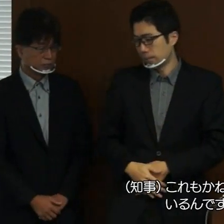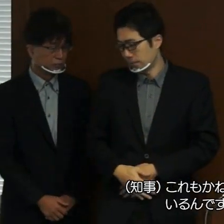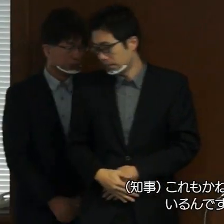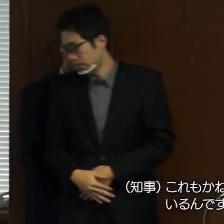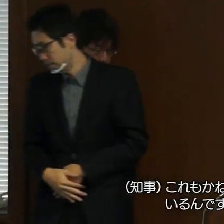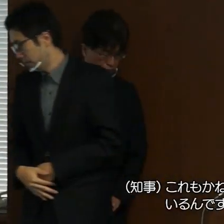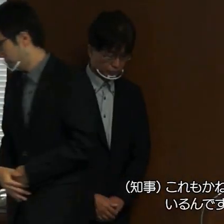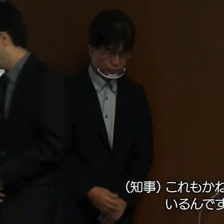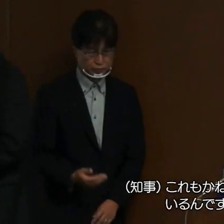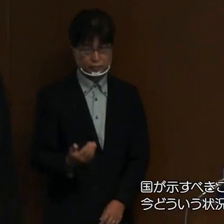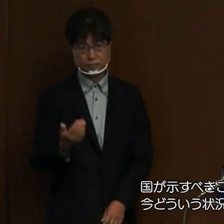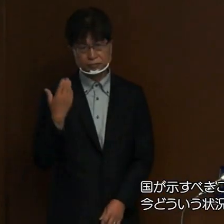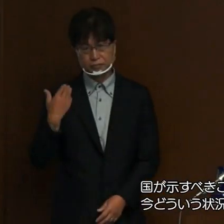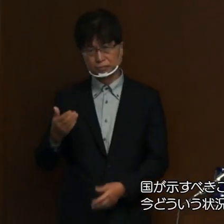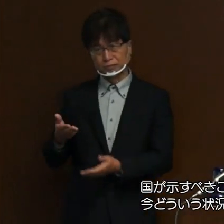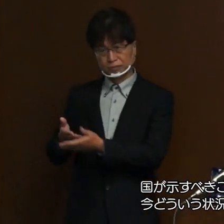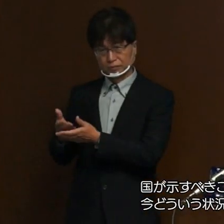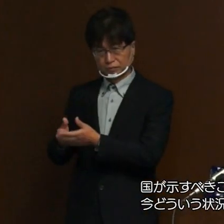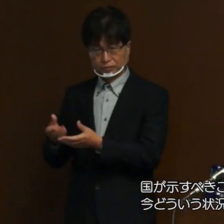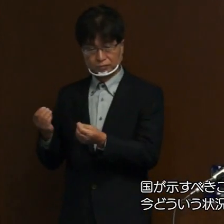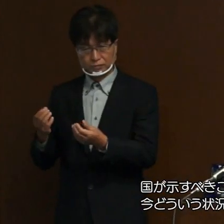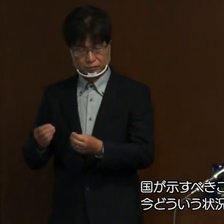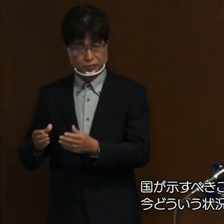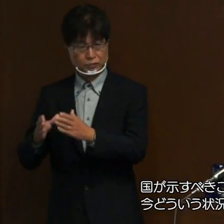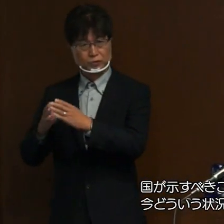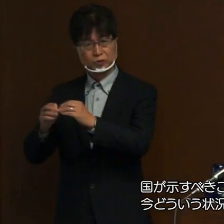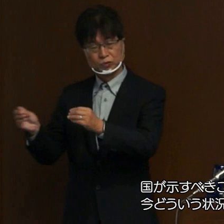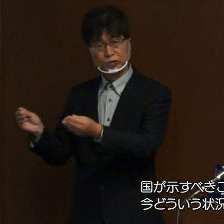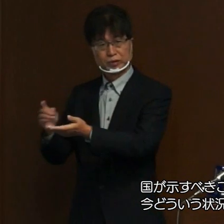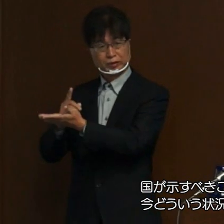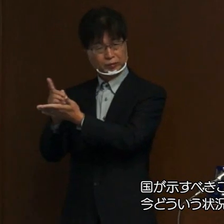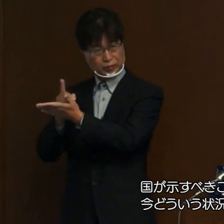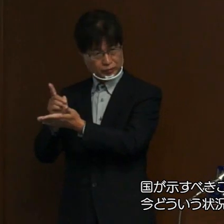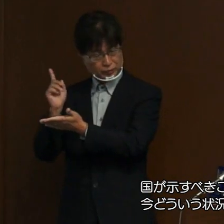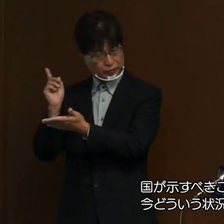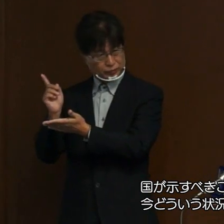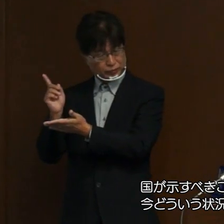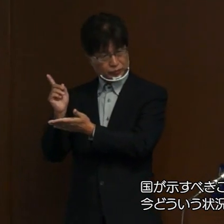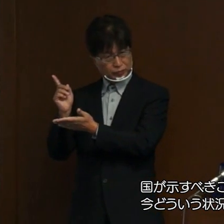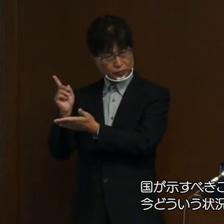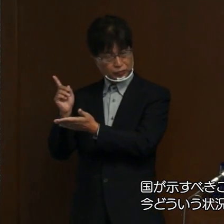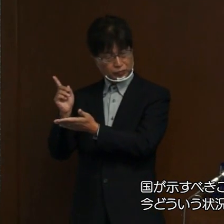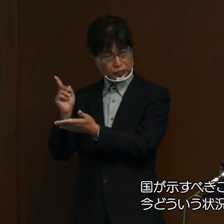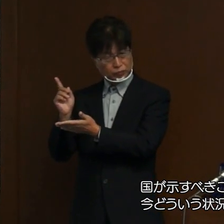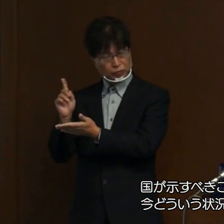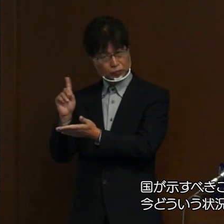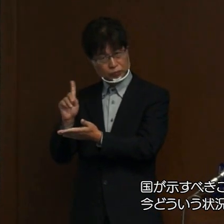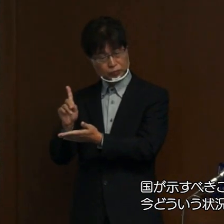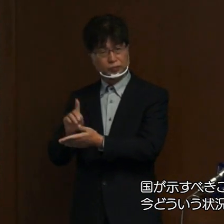なり申し上げてるんですけども、国が示すべきことというのは、